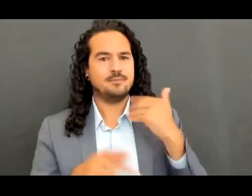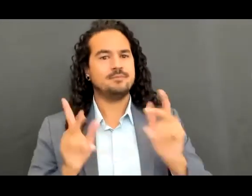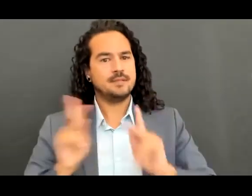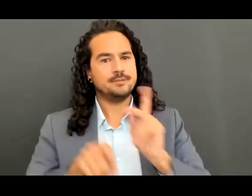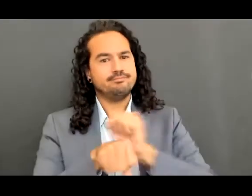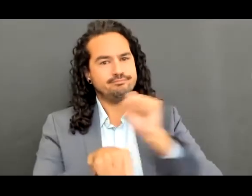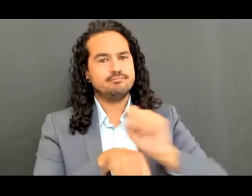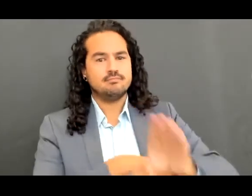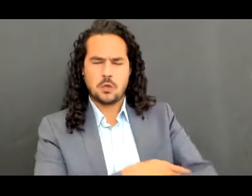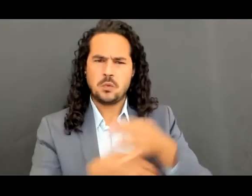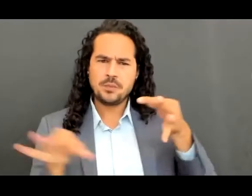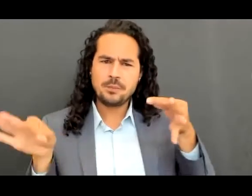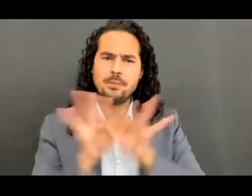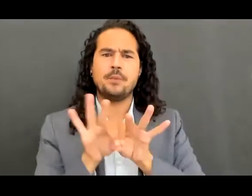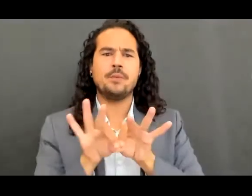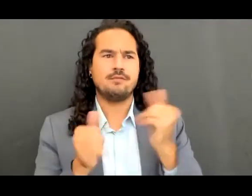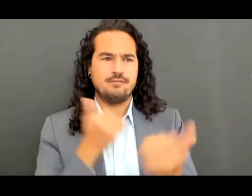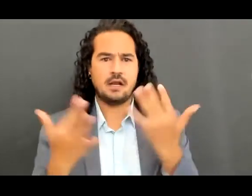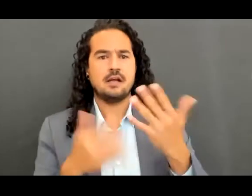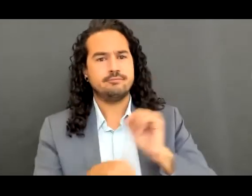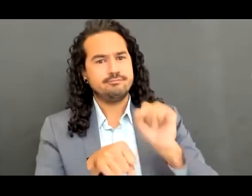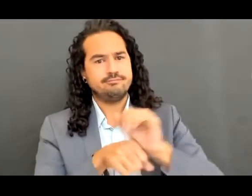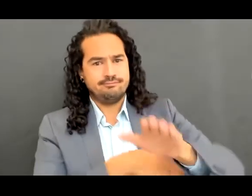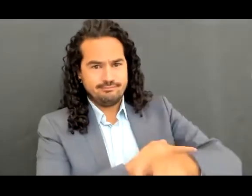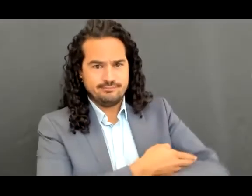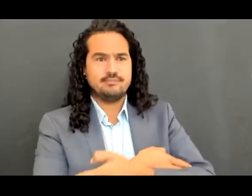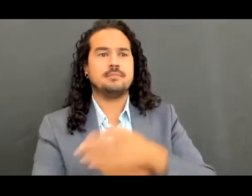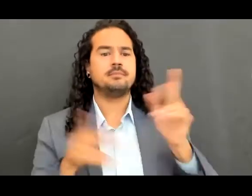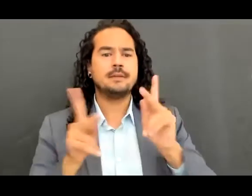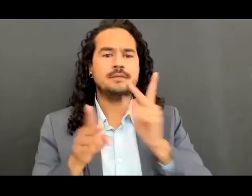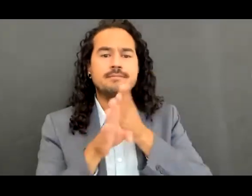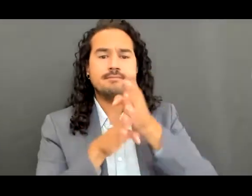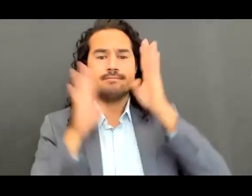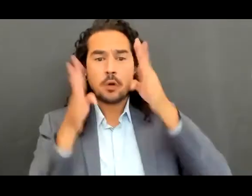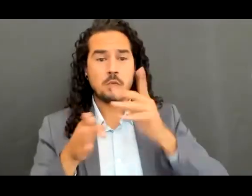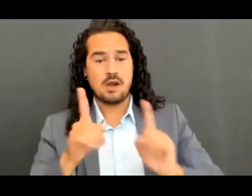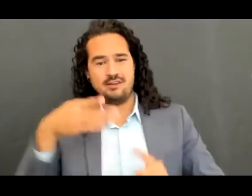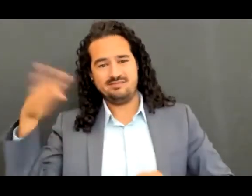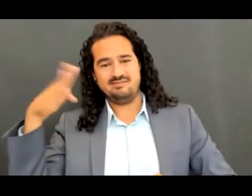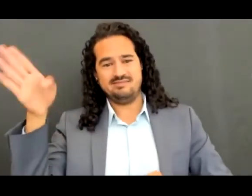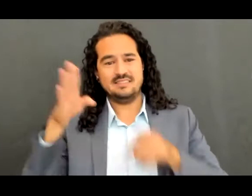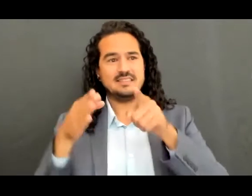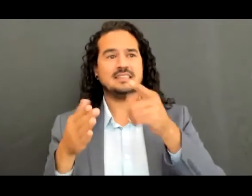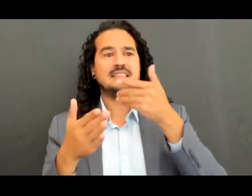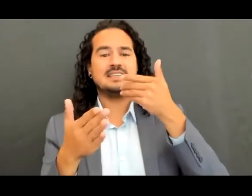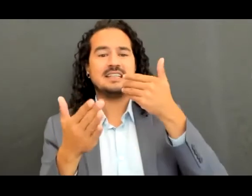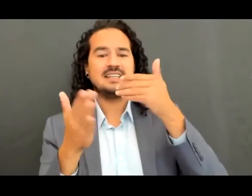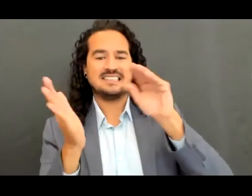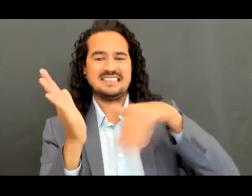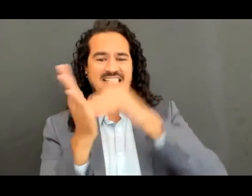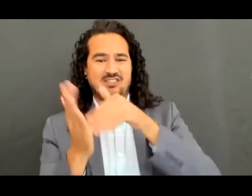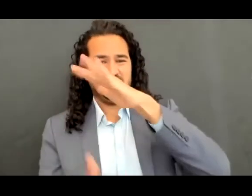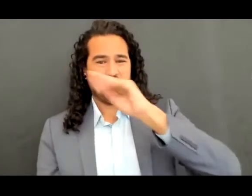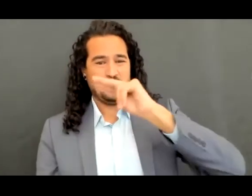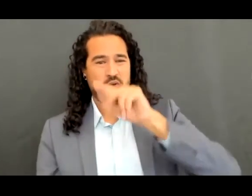muy importante para nosotros. El turno nocturno se han estado enfocando aquí en la parte de atrás